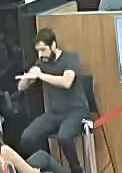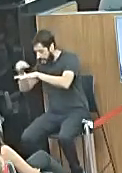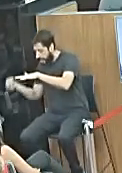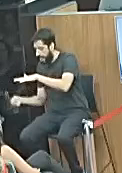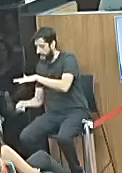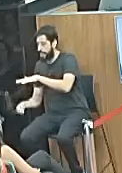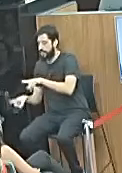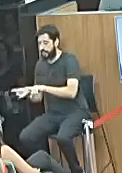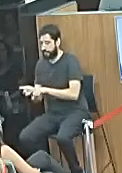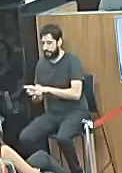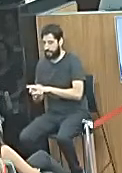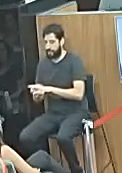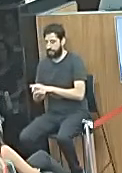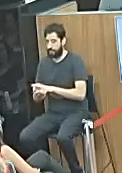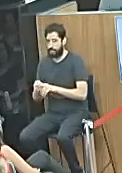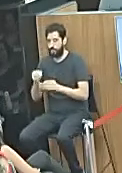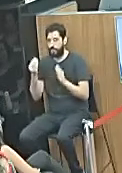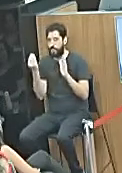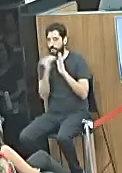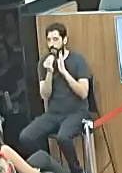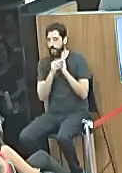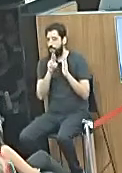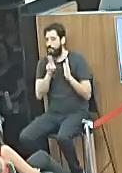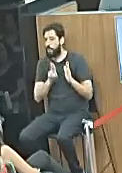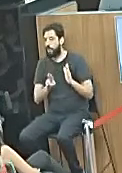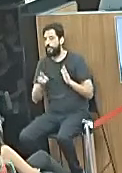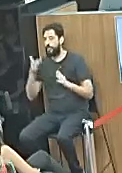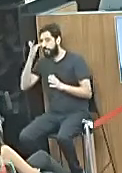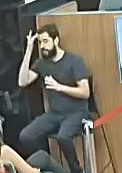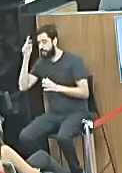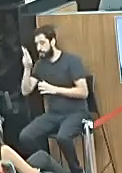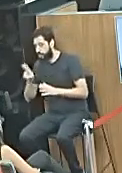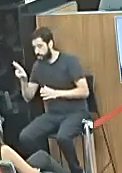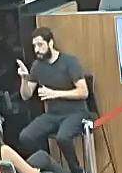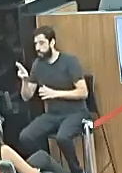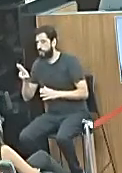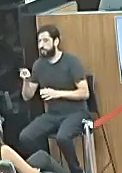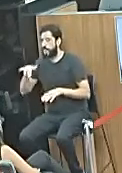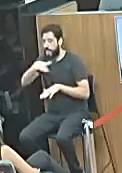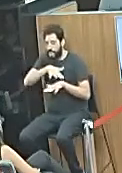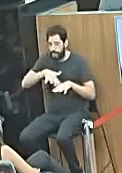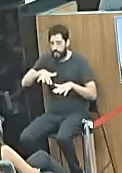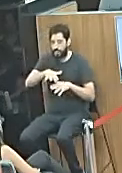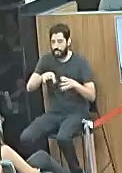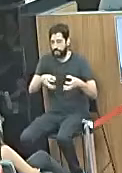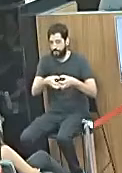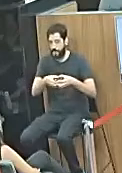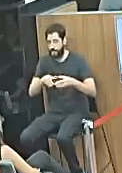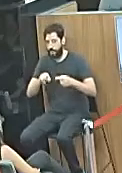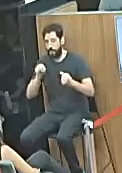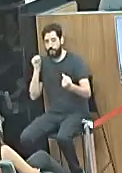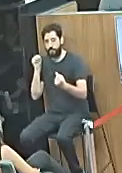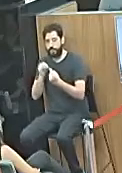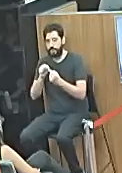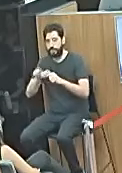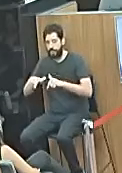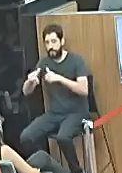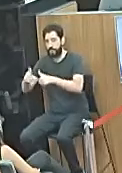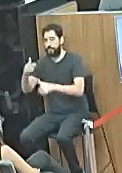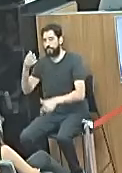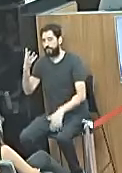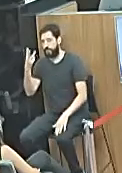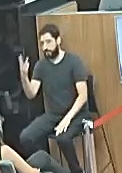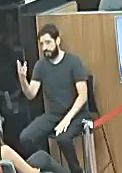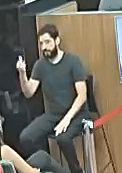usuários qualidade da água da nascente regionalizar as metas da ação 4363